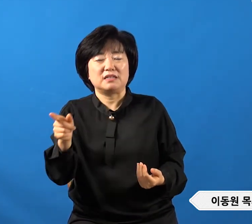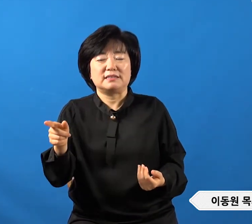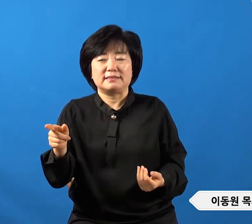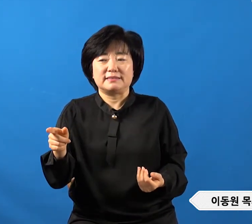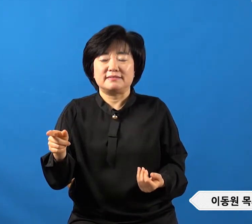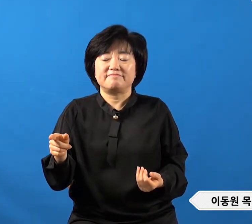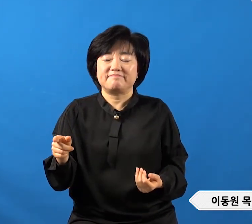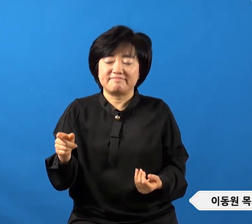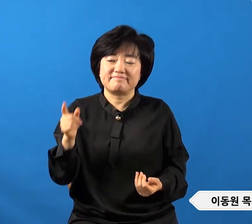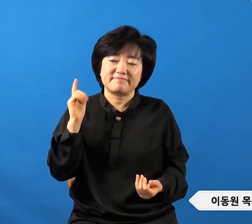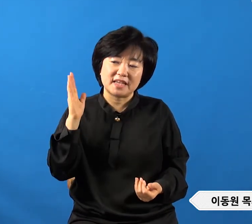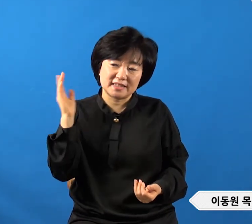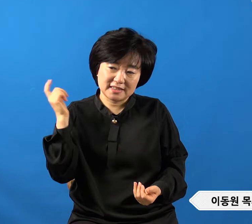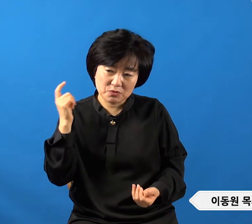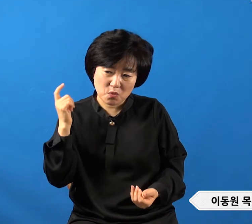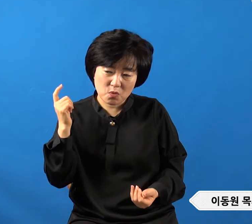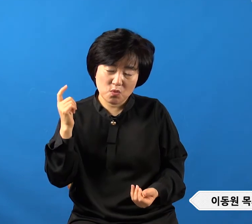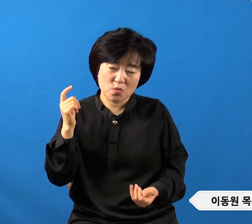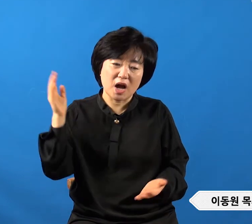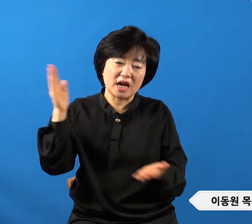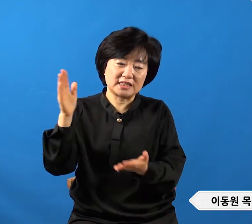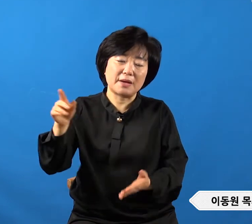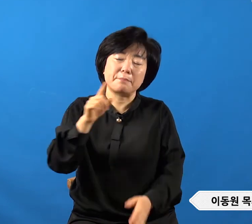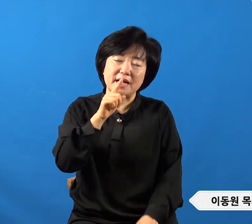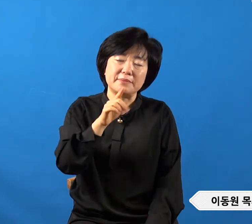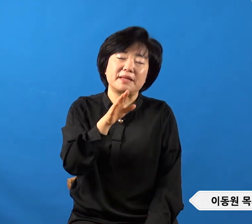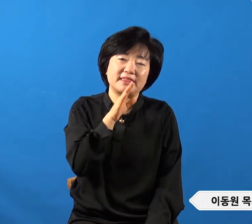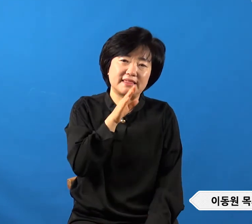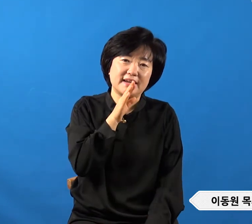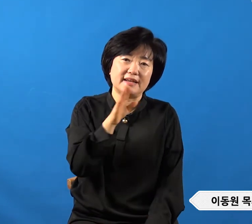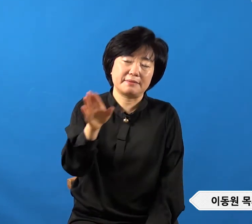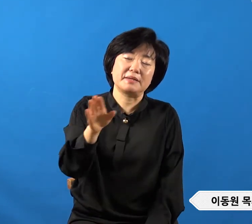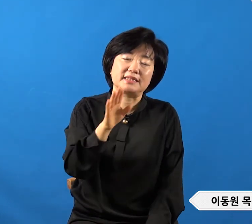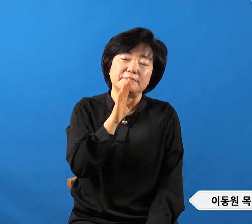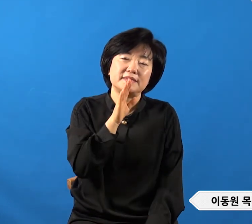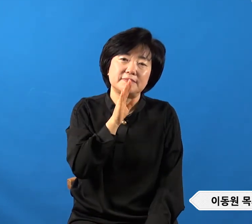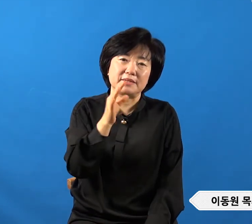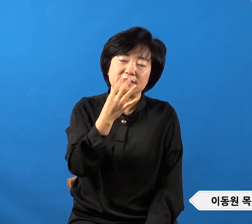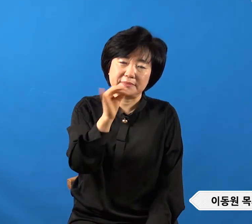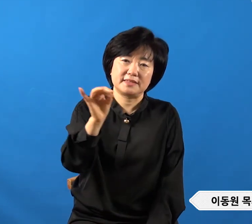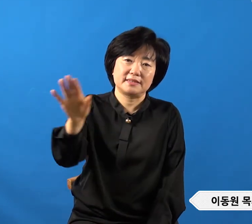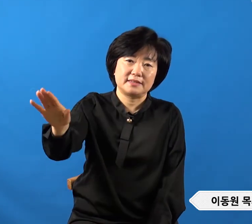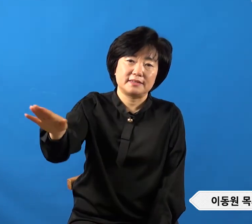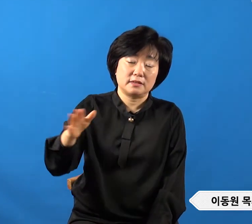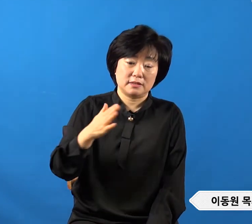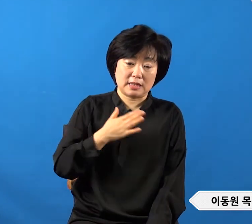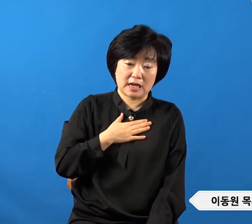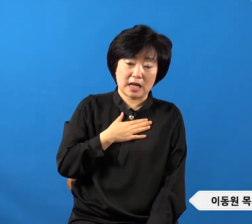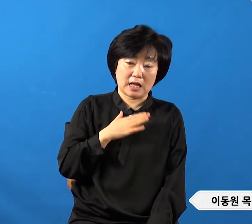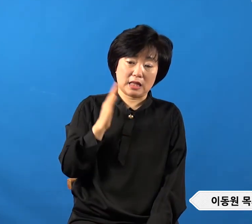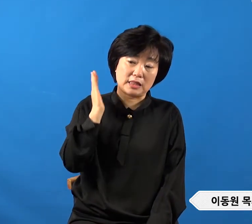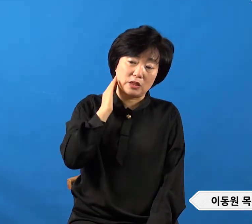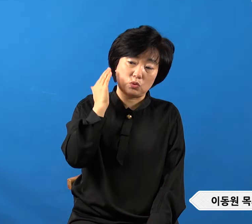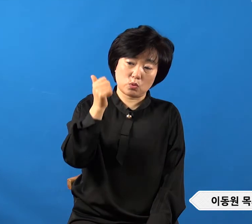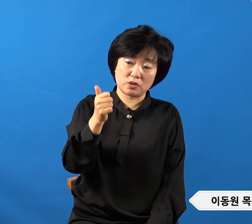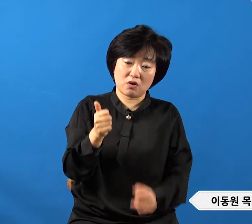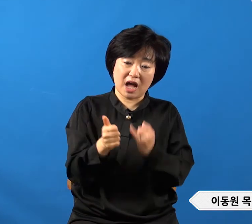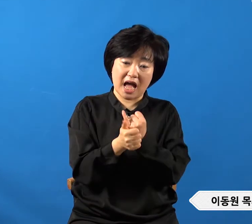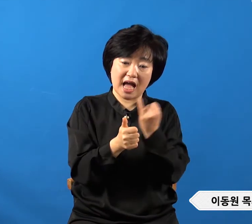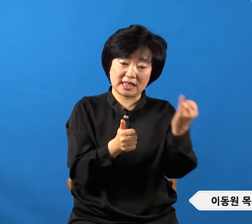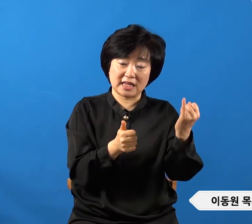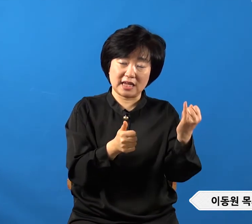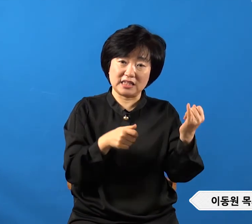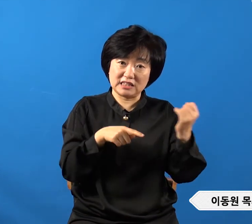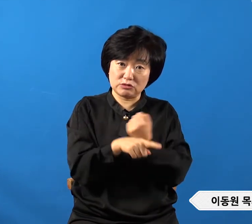소식을 듣고 바바라 부시는 그 학생들의 말이 맞다 그랬어요. 일리가 있다. 나도 대통령의